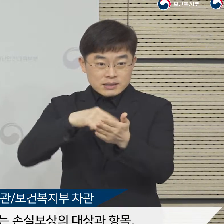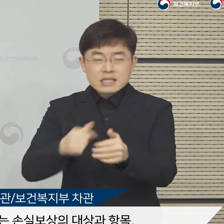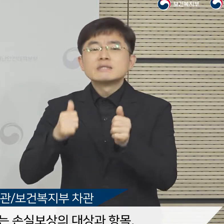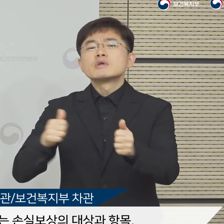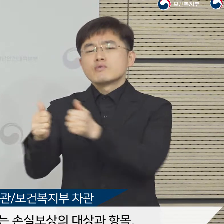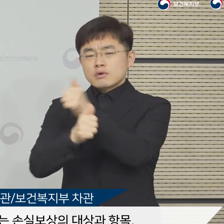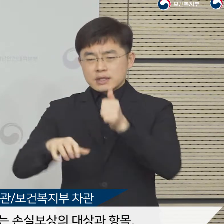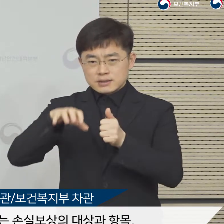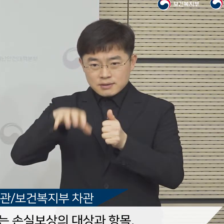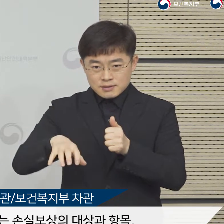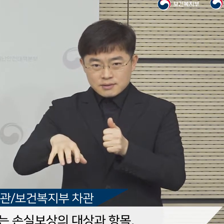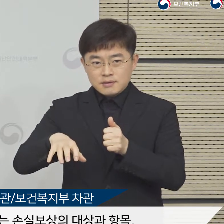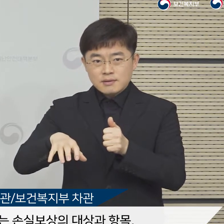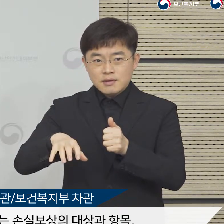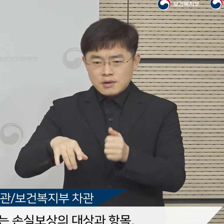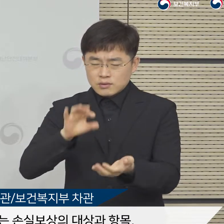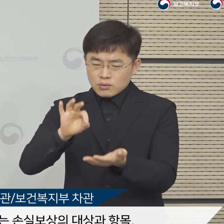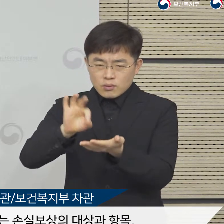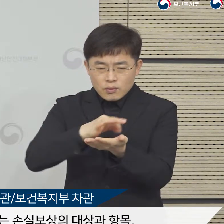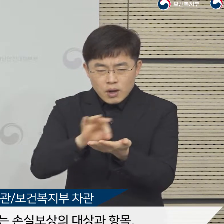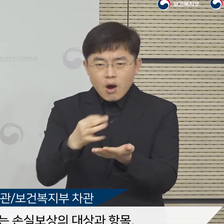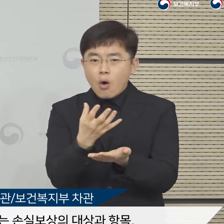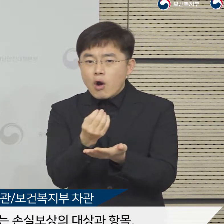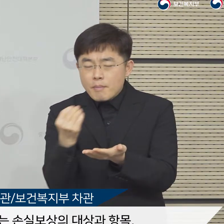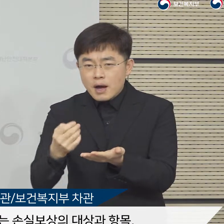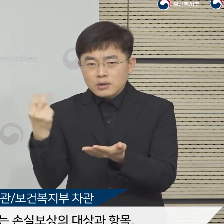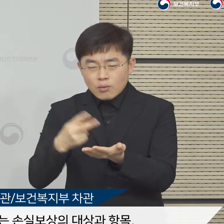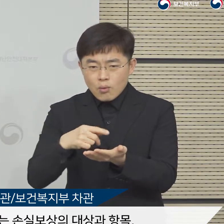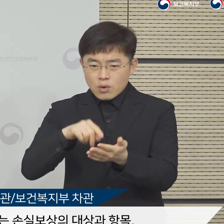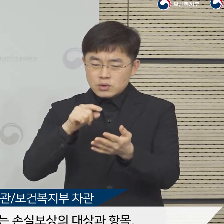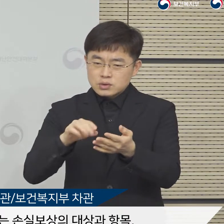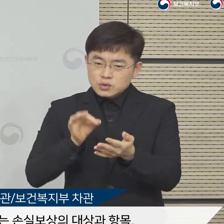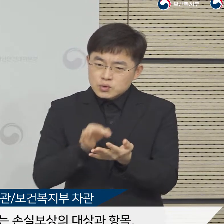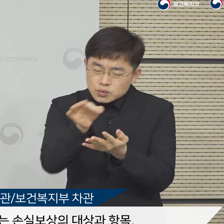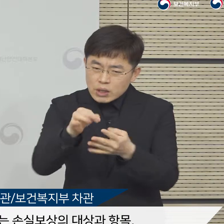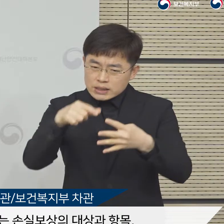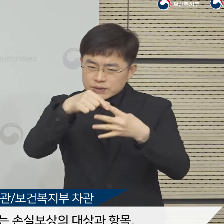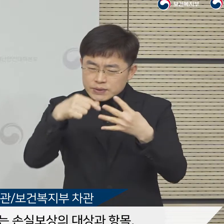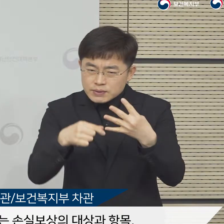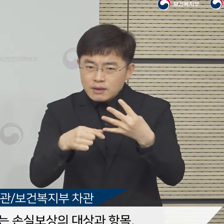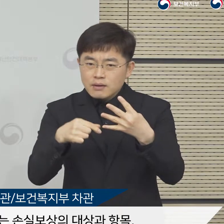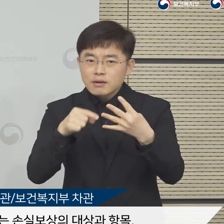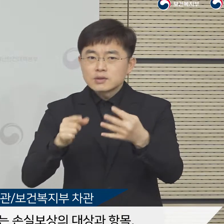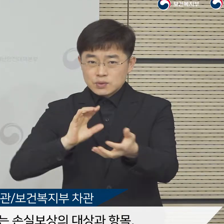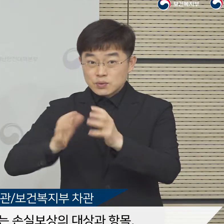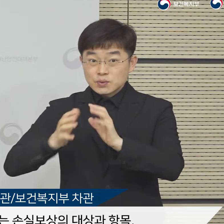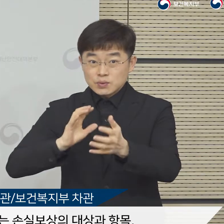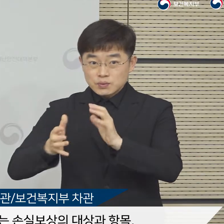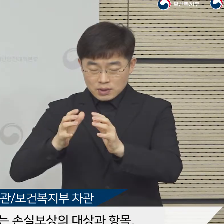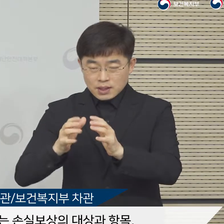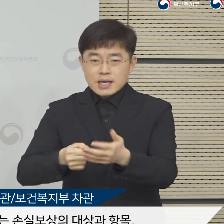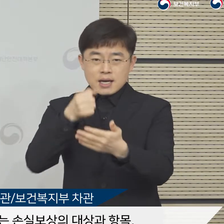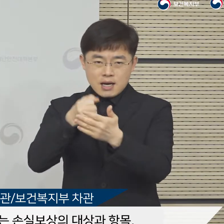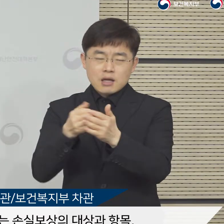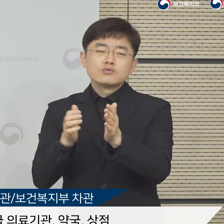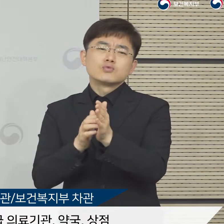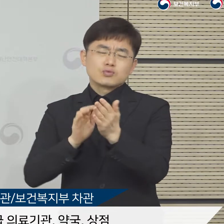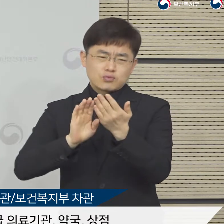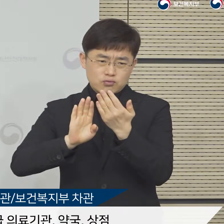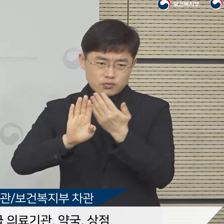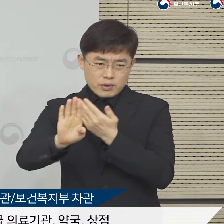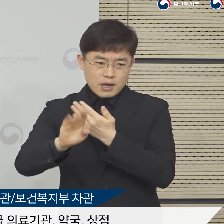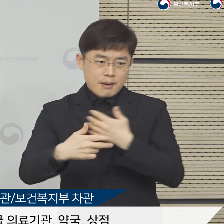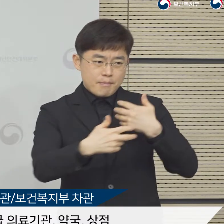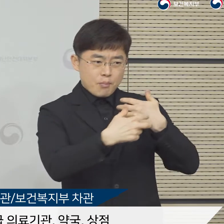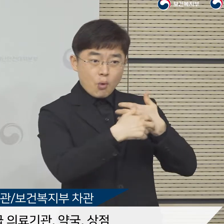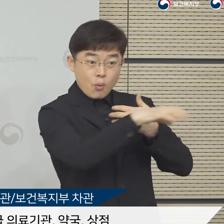손실보상심의위원회에서 논의하고 있는 손실보상의 대상과 항목, 세부 보상 기준을 조속히 확정하여